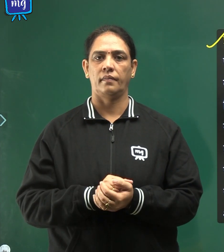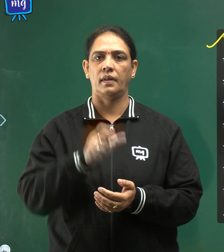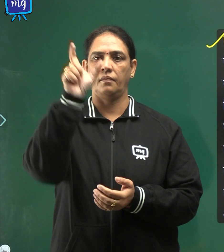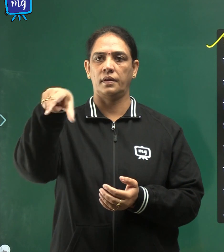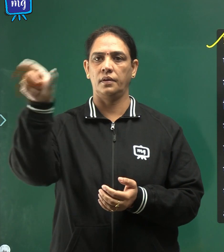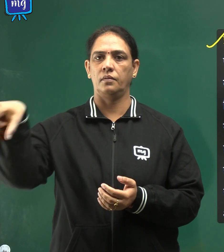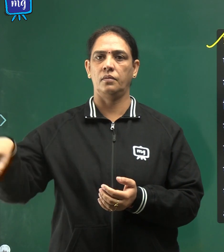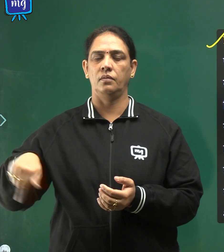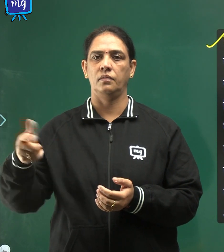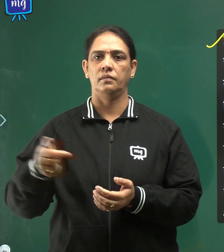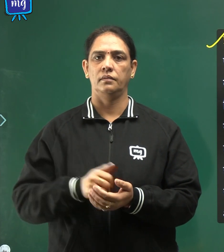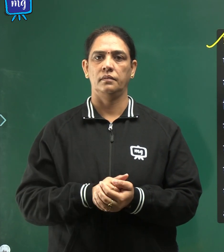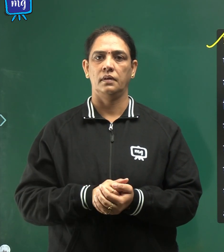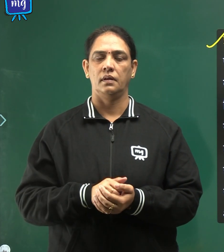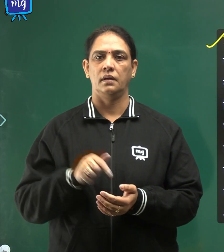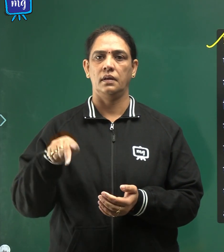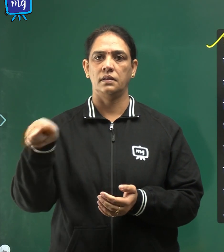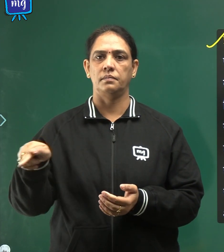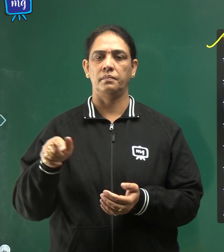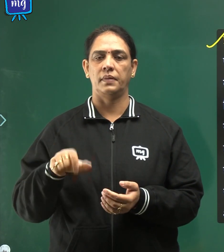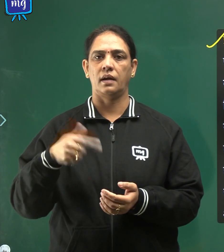व्यक्तियों को इस प्रकार